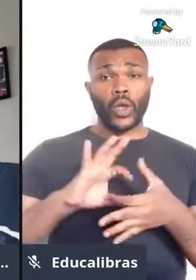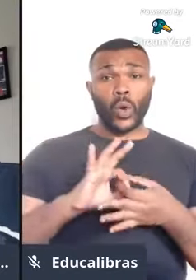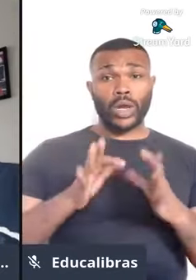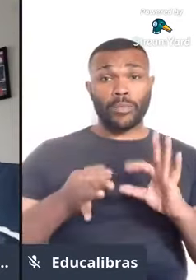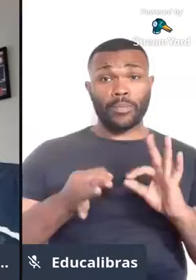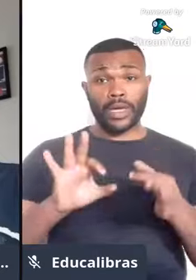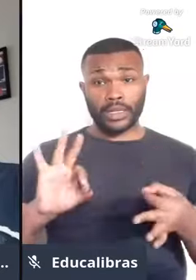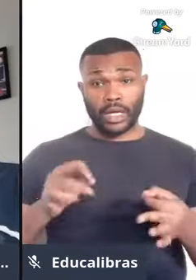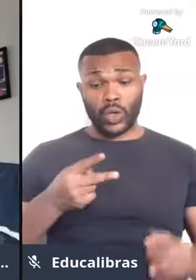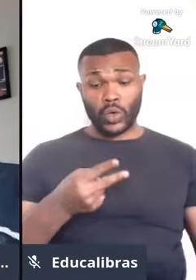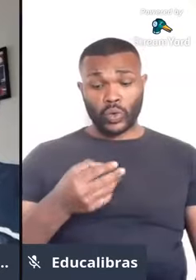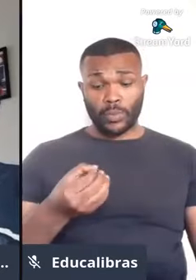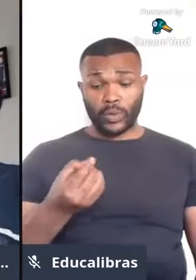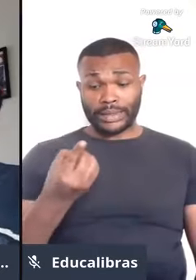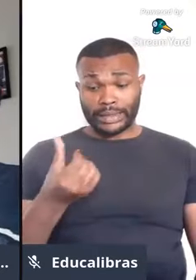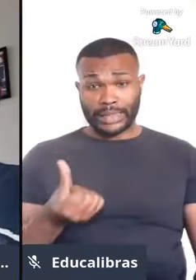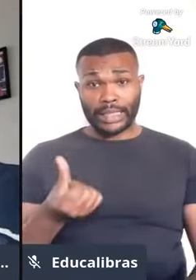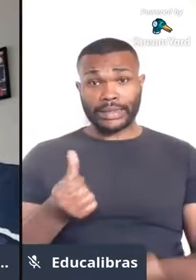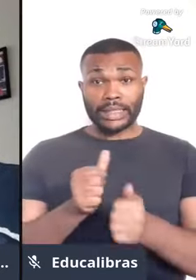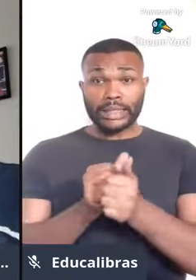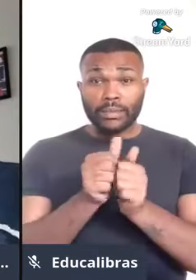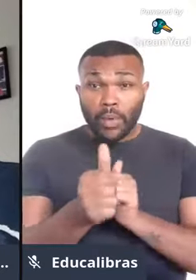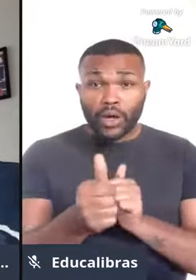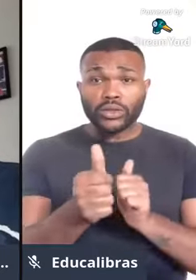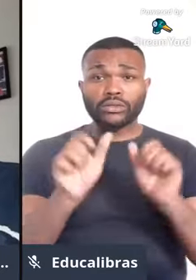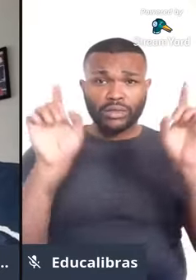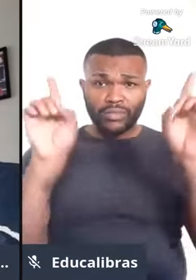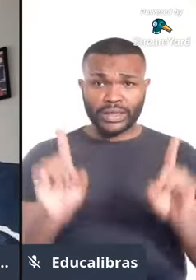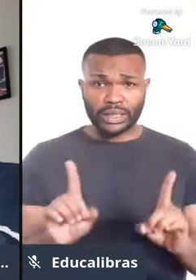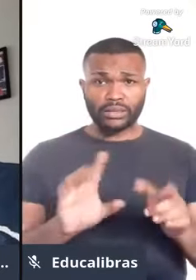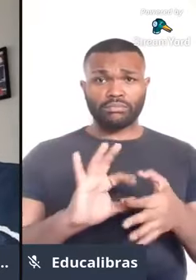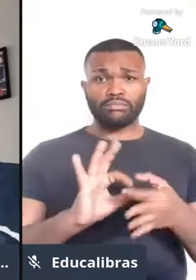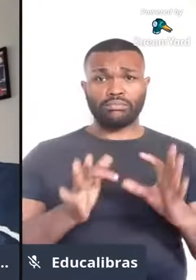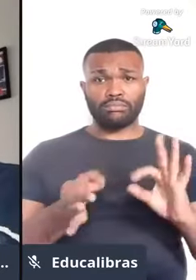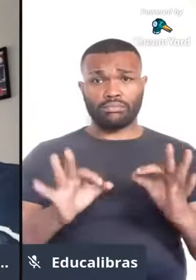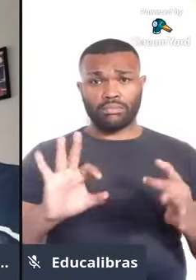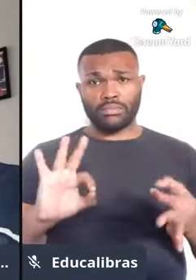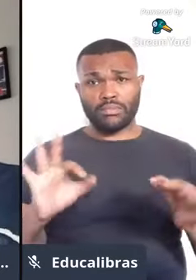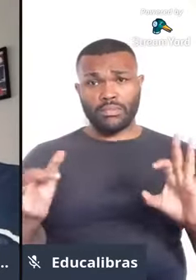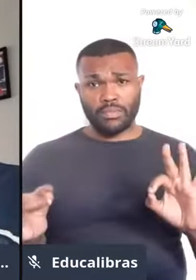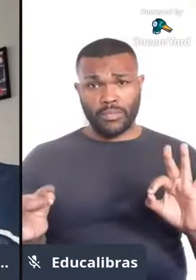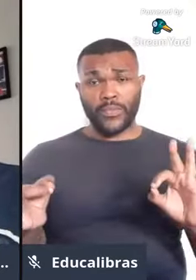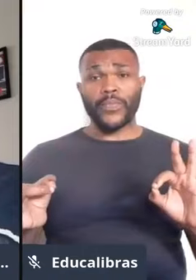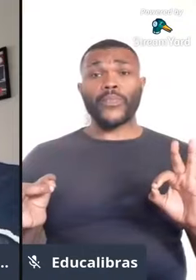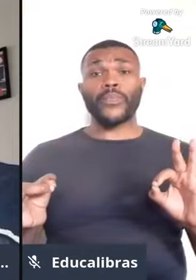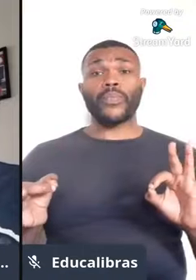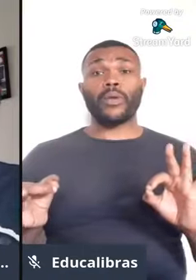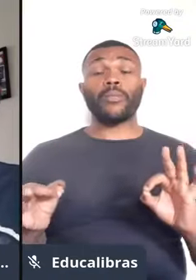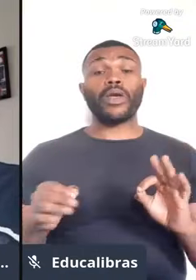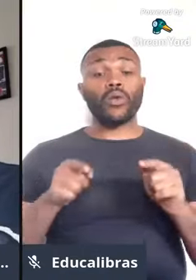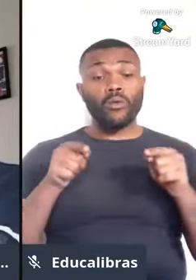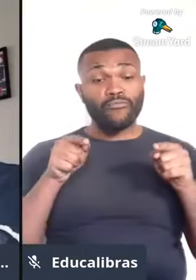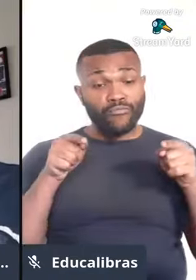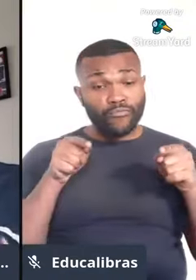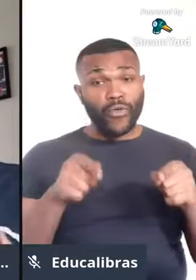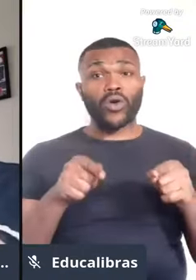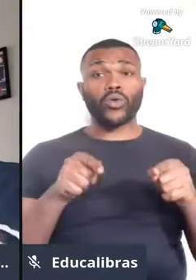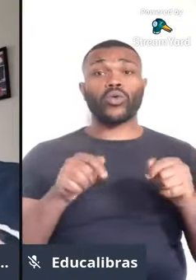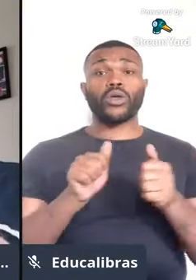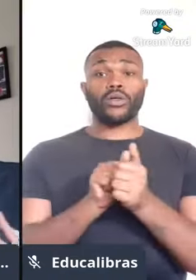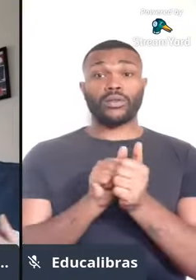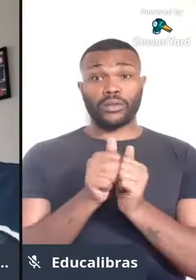dos Jogos Paralímpicos. Houve uma mudança muito importante na abordagem das editorias esportivas. A editoria